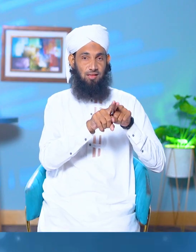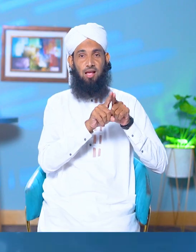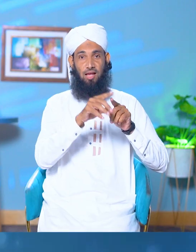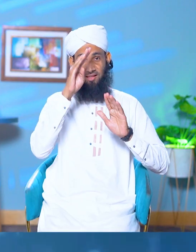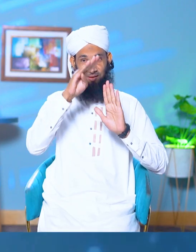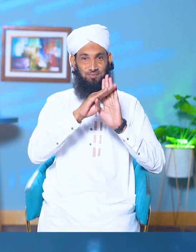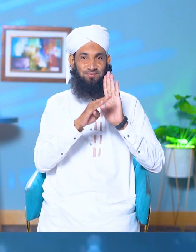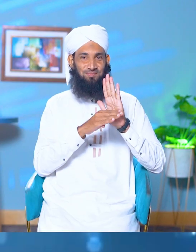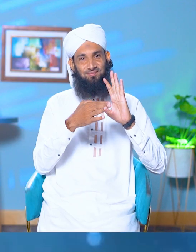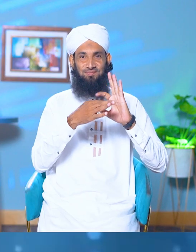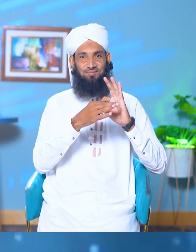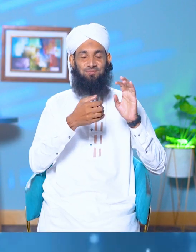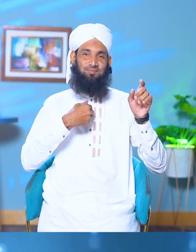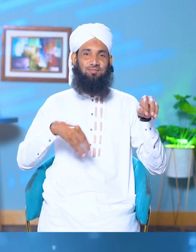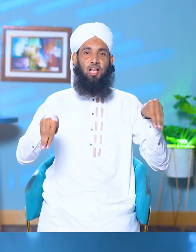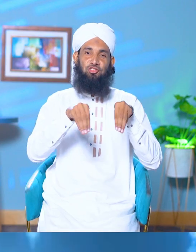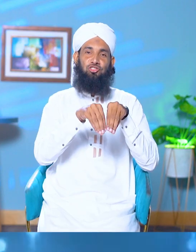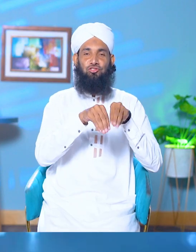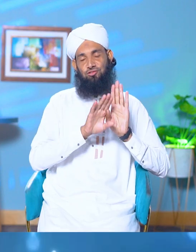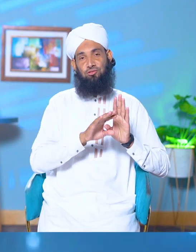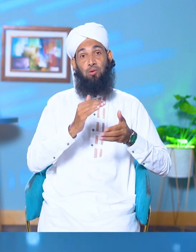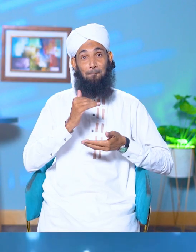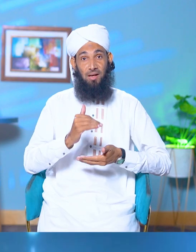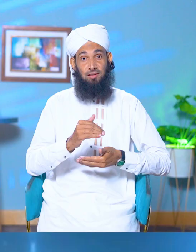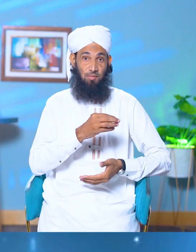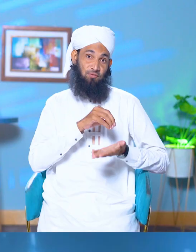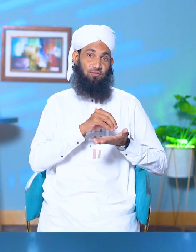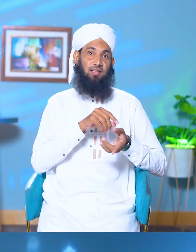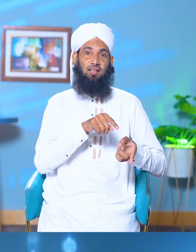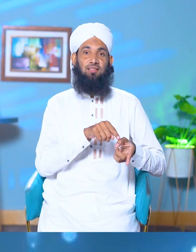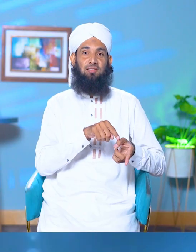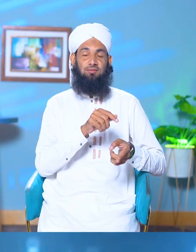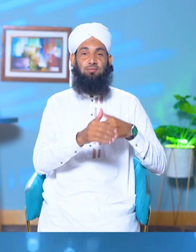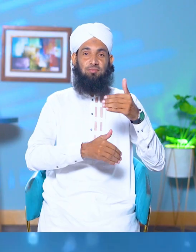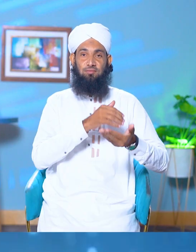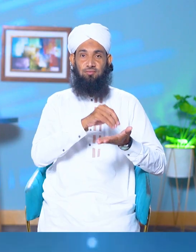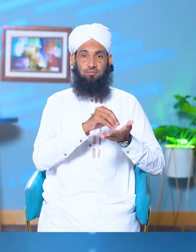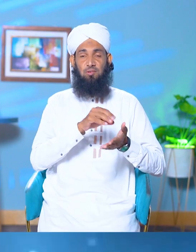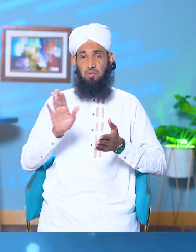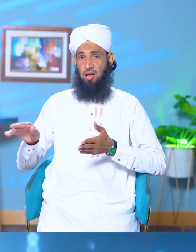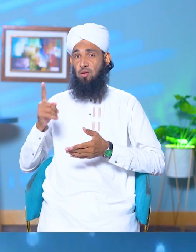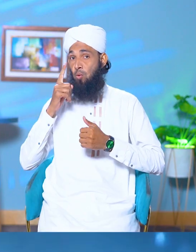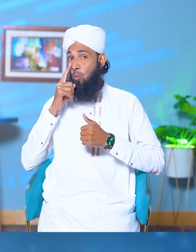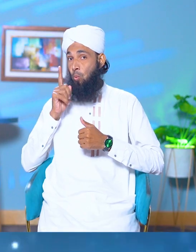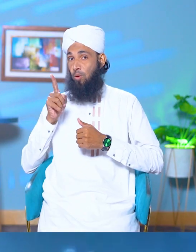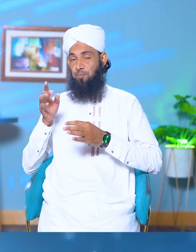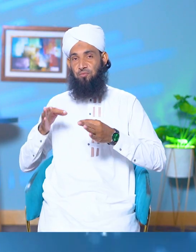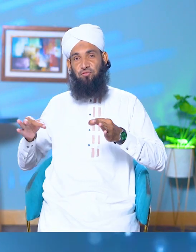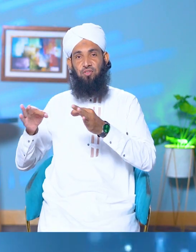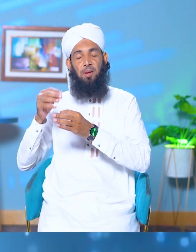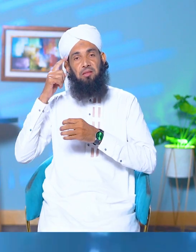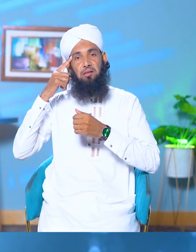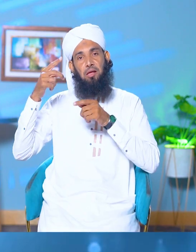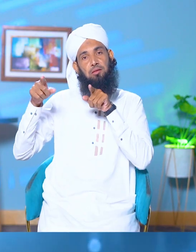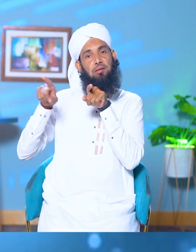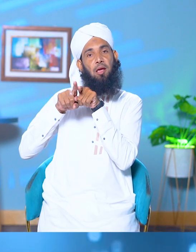ہو، دینی ماحول میں ہو، تاکہ آنے والی نسلوں کے لیے بھی یہ فائدہ ہو، لیکن فیملی ممبر جو ہیں وہ اس طرح کے وہ سوچ